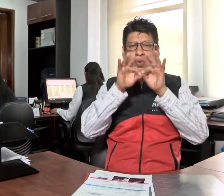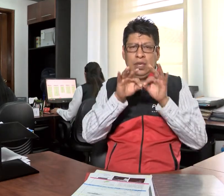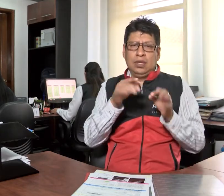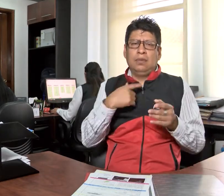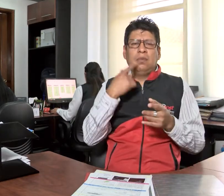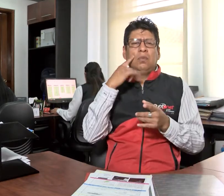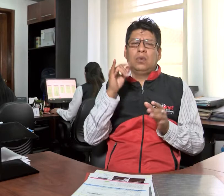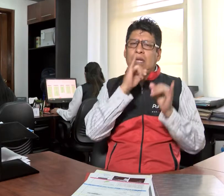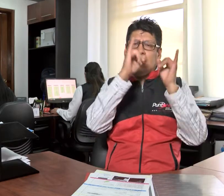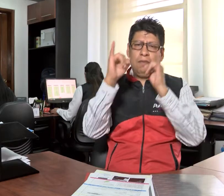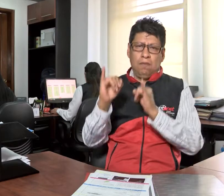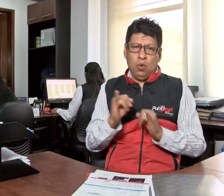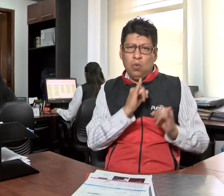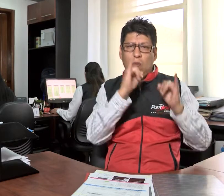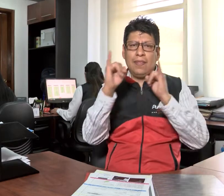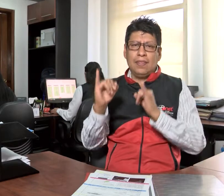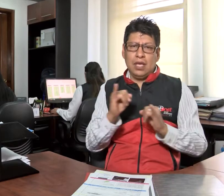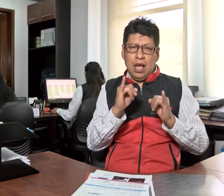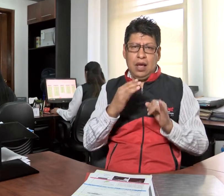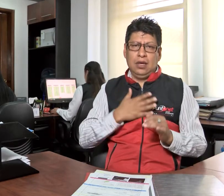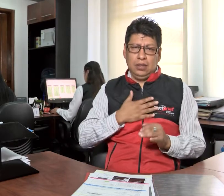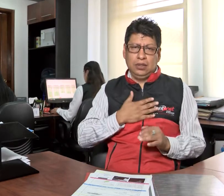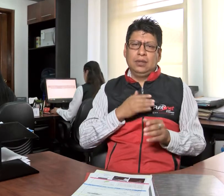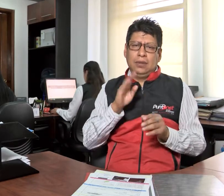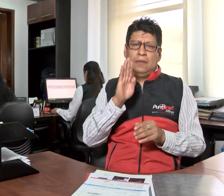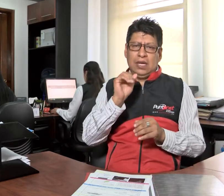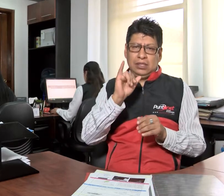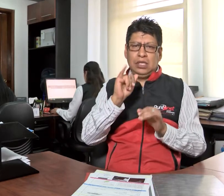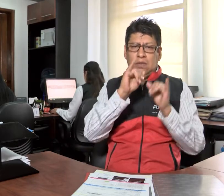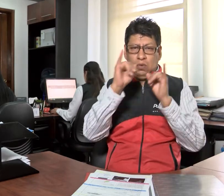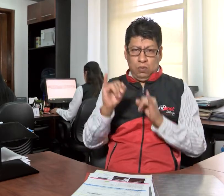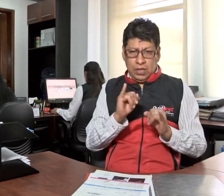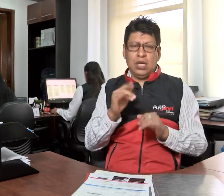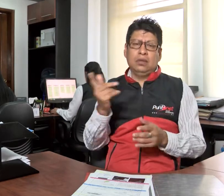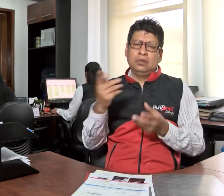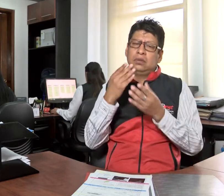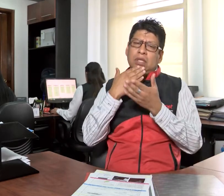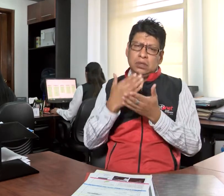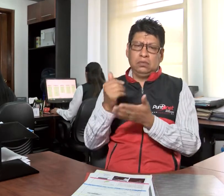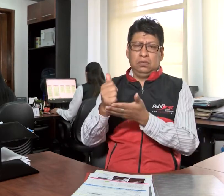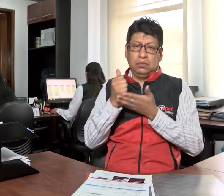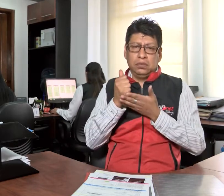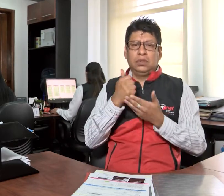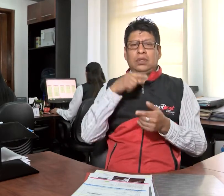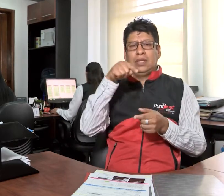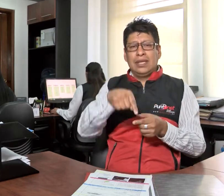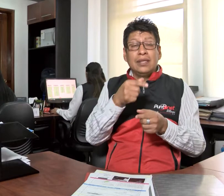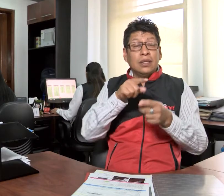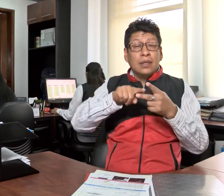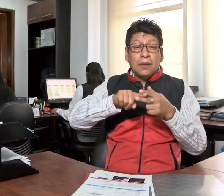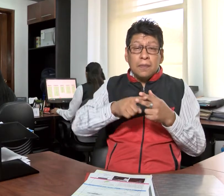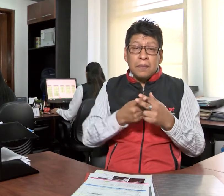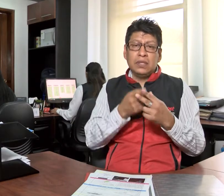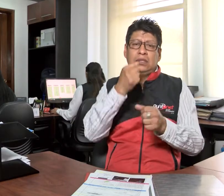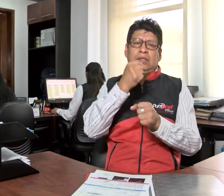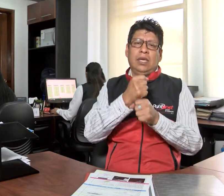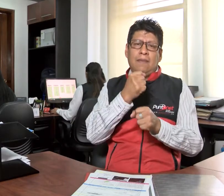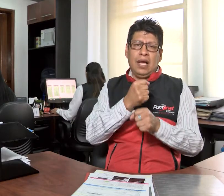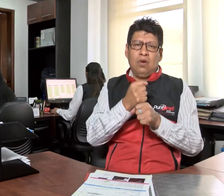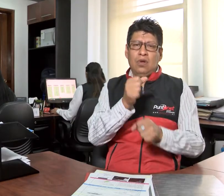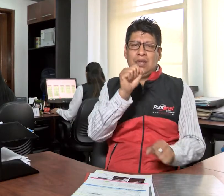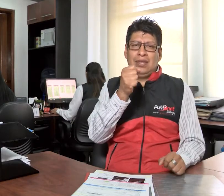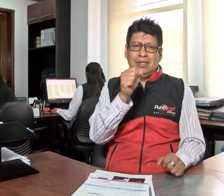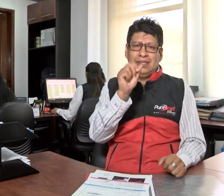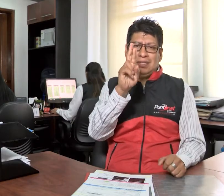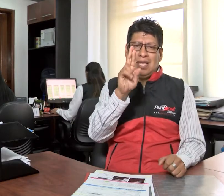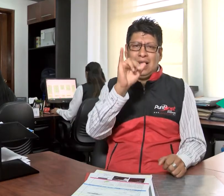me repetía cada instante así que lo logres obtuve mi bachillerato en informática y le agradezco